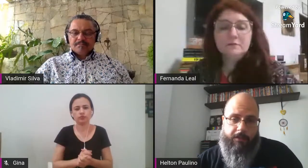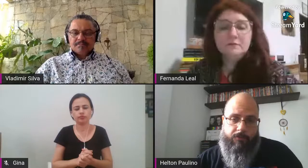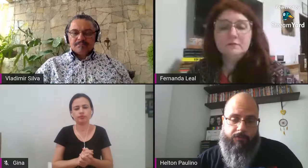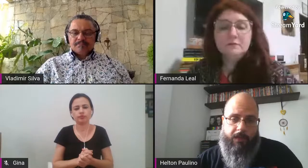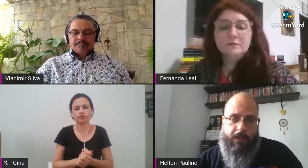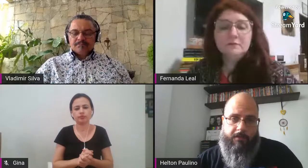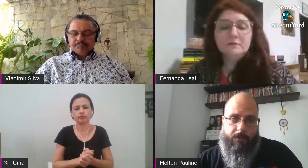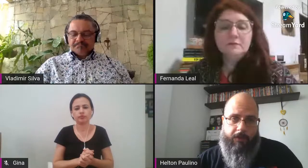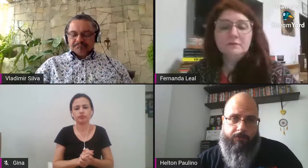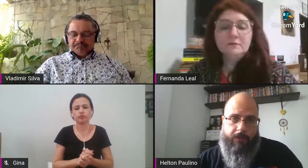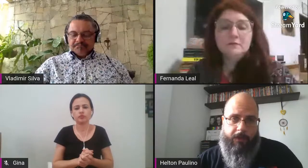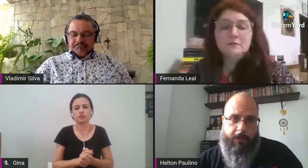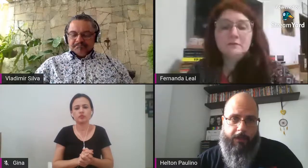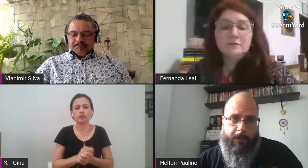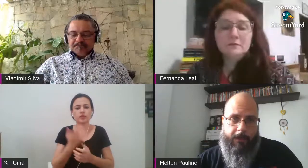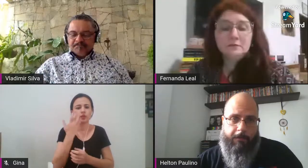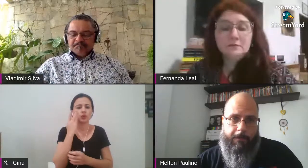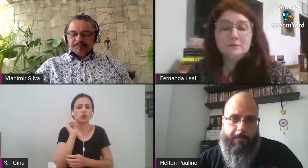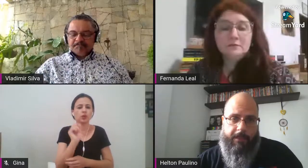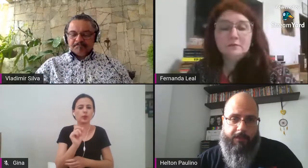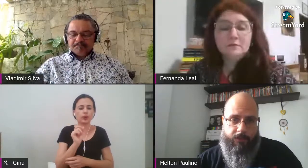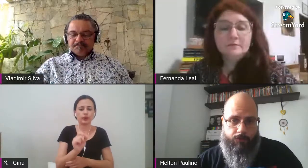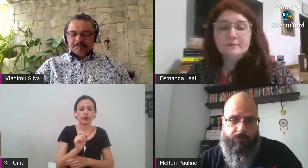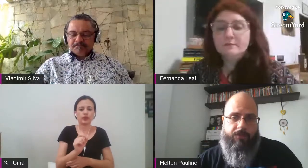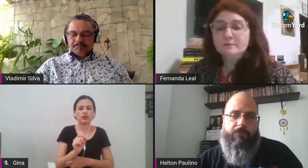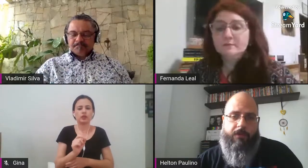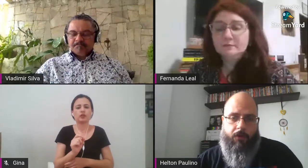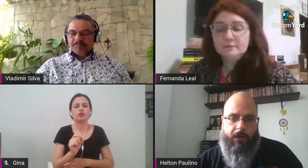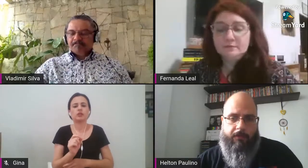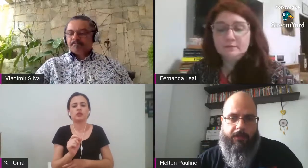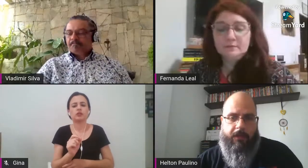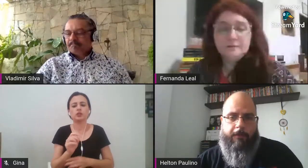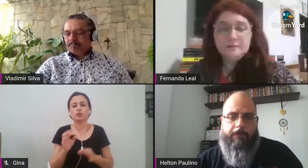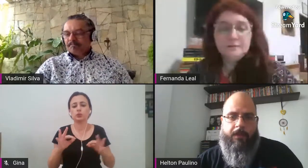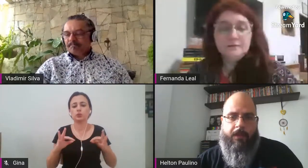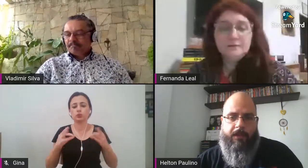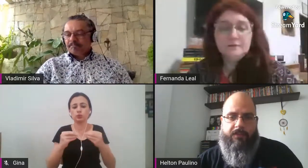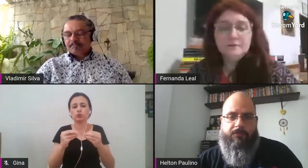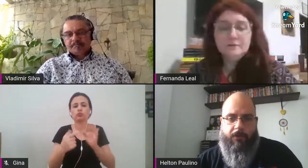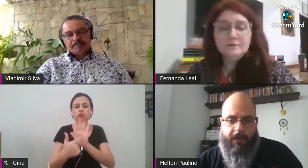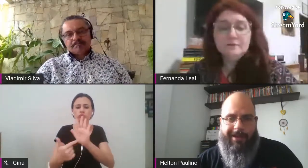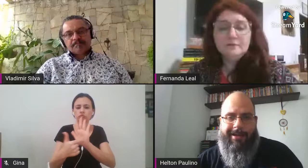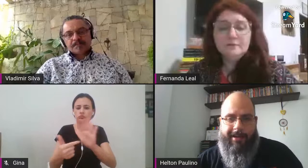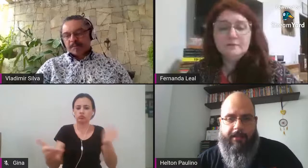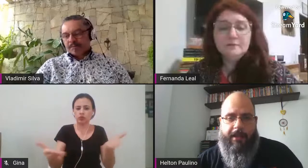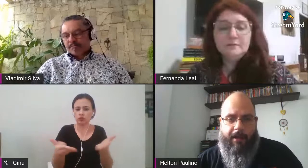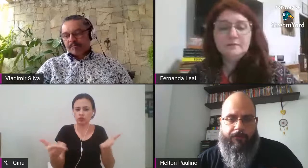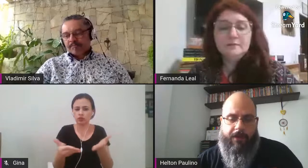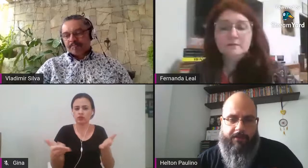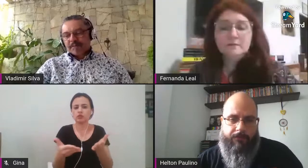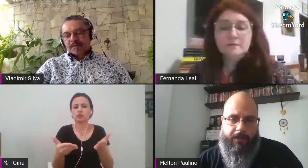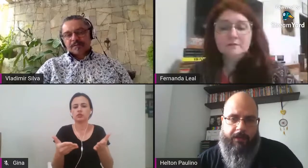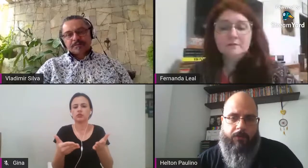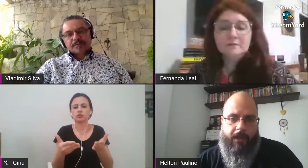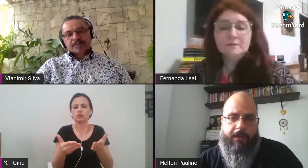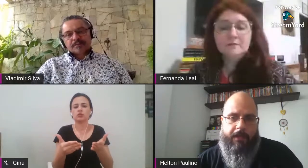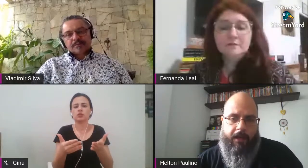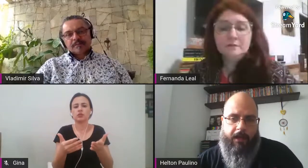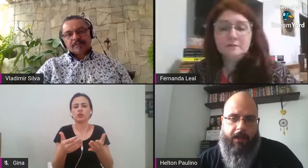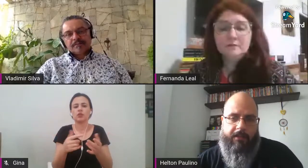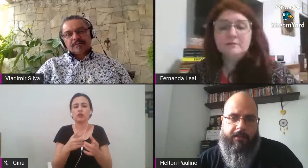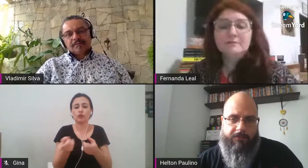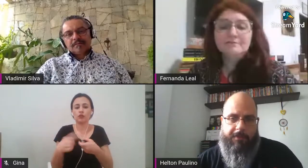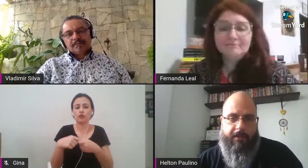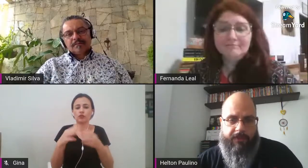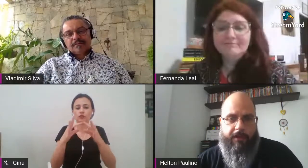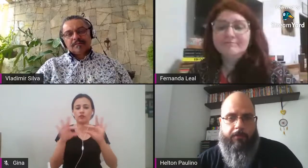enquanto considerações finais, eu acho que, diante de tudo que já foi colocado aqui, a gente volta a reiterar a frase do Ferreira Goulart, né?